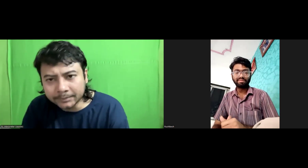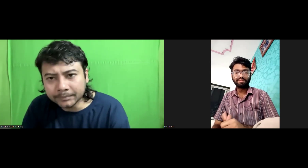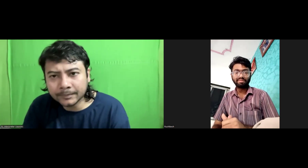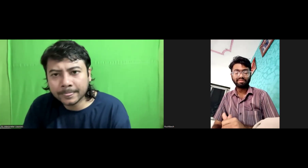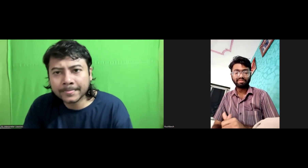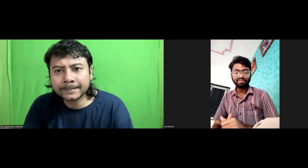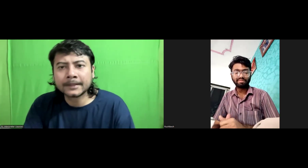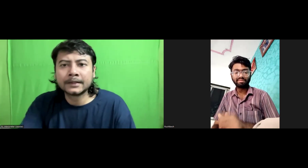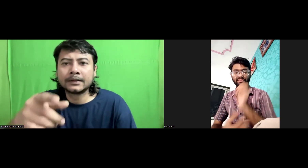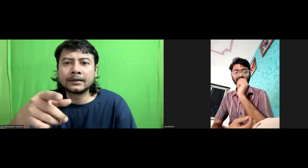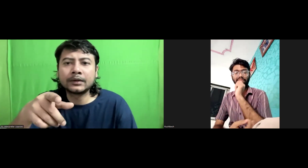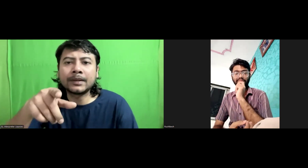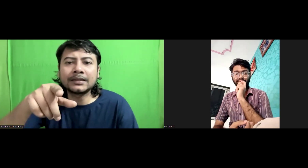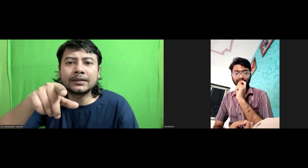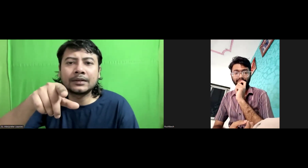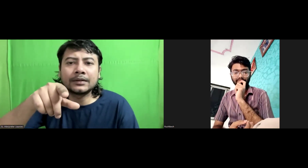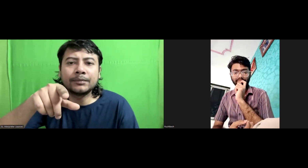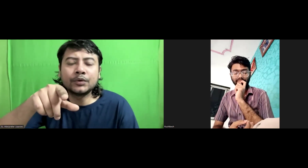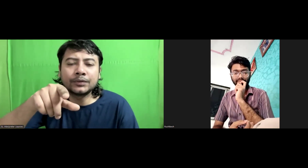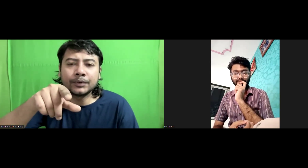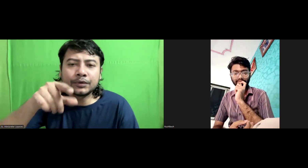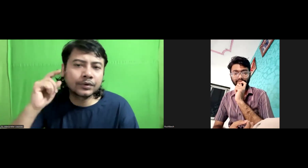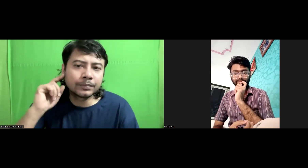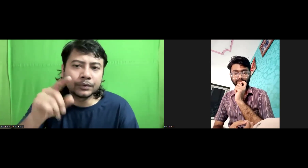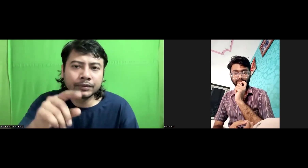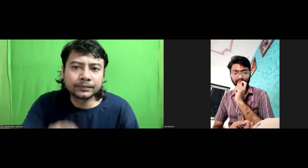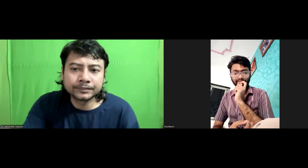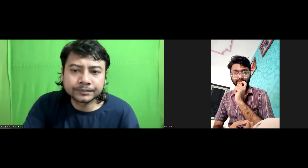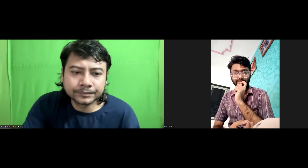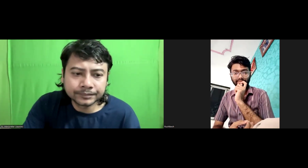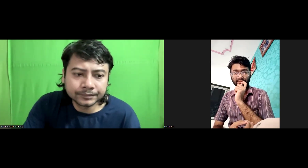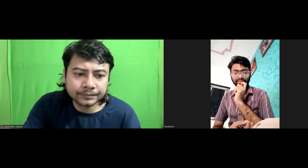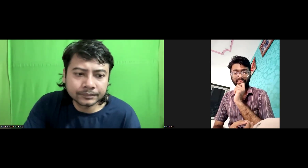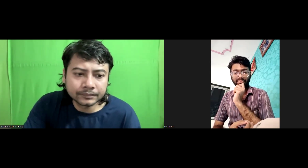गुड टाइम। सॉरी माता जी म्यूट म्यूट यूर ऑन म्यूट।